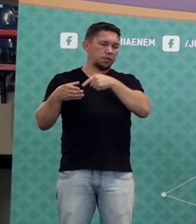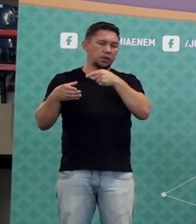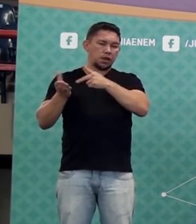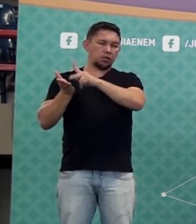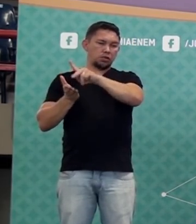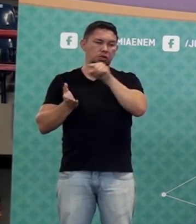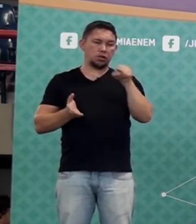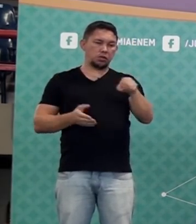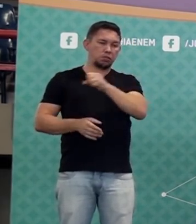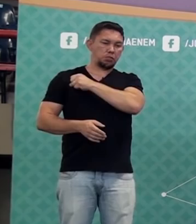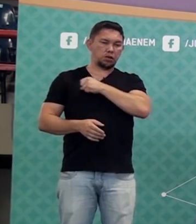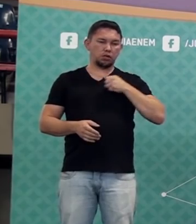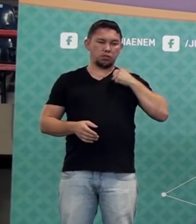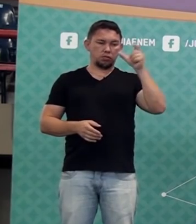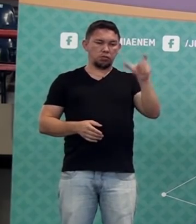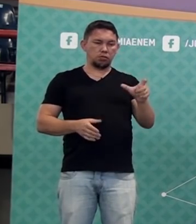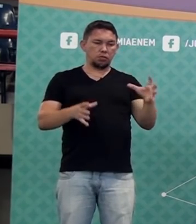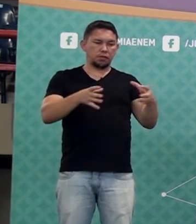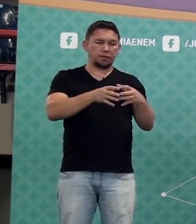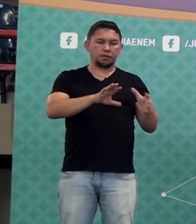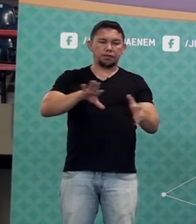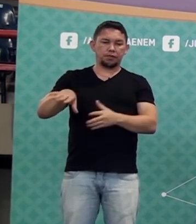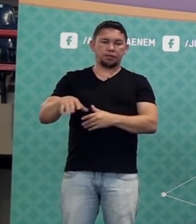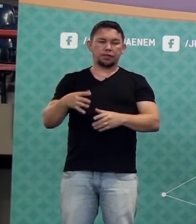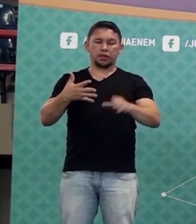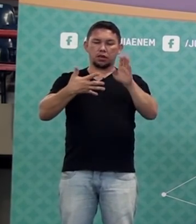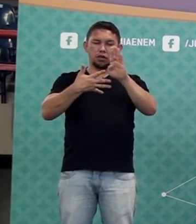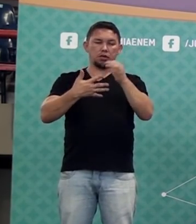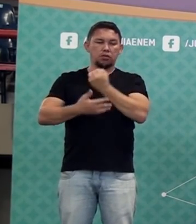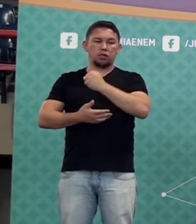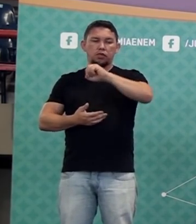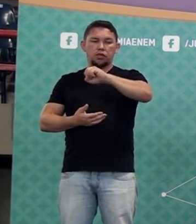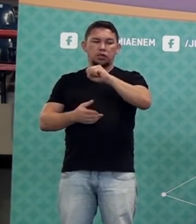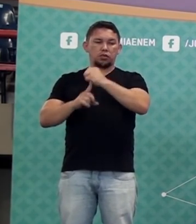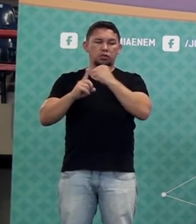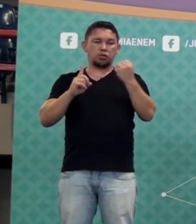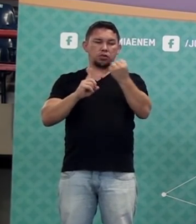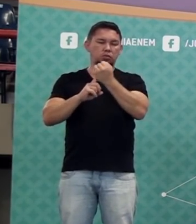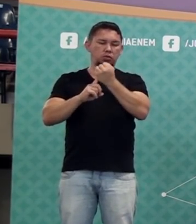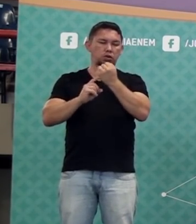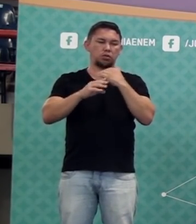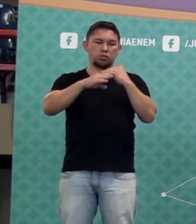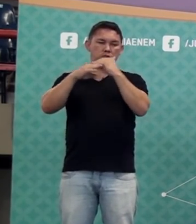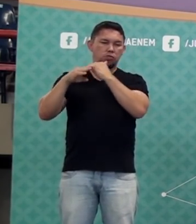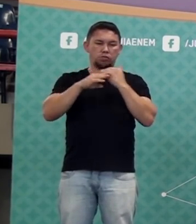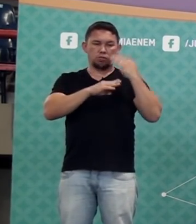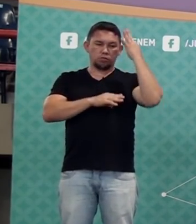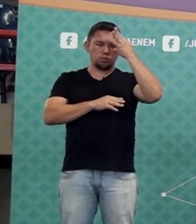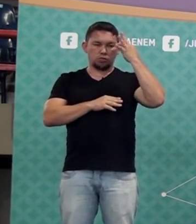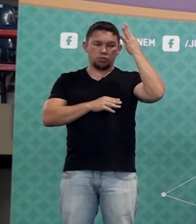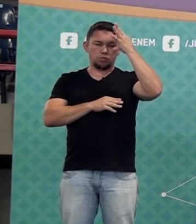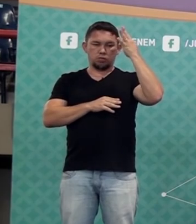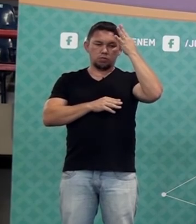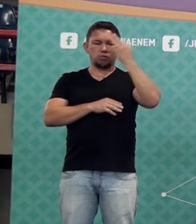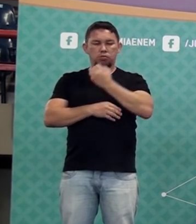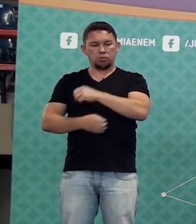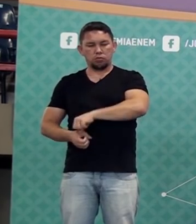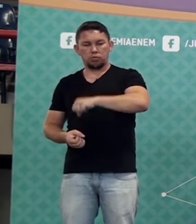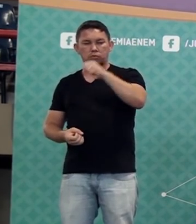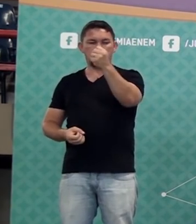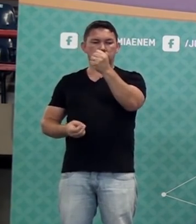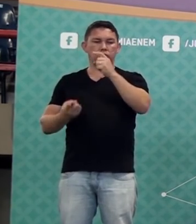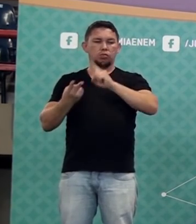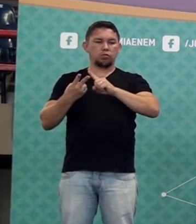Sócrates. O item B diz assim: defendia uma sociedade ideal, constituída por filósofos, guerreiros